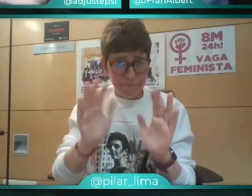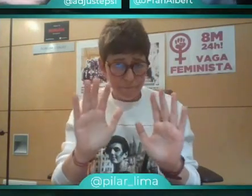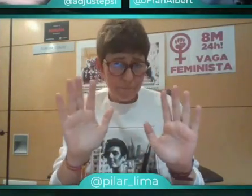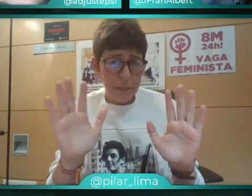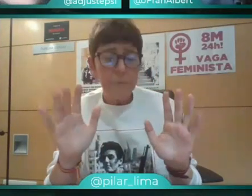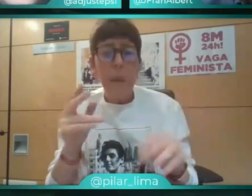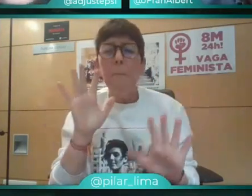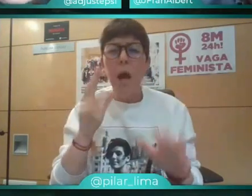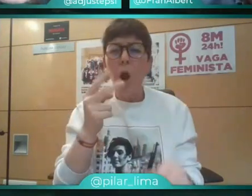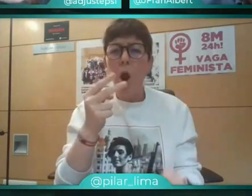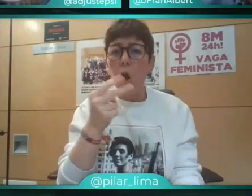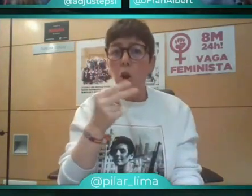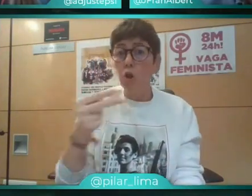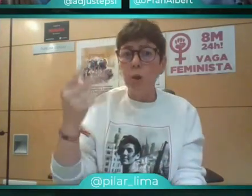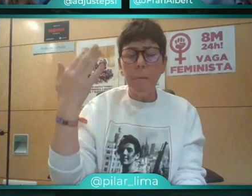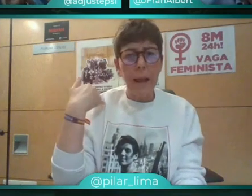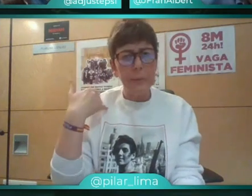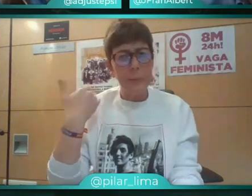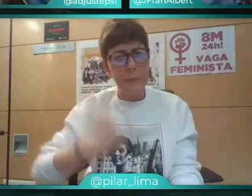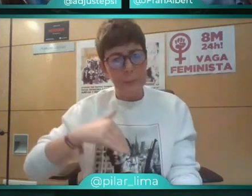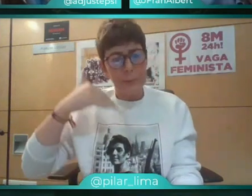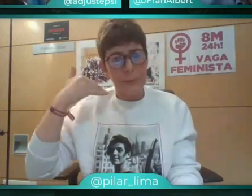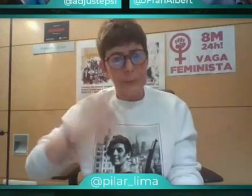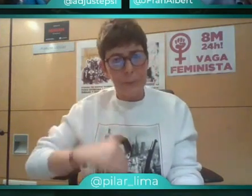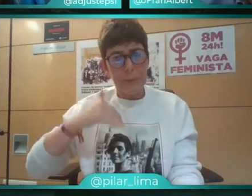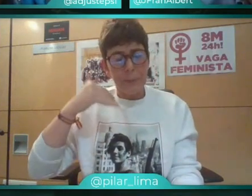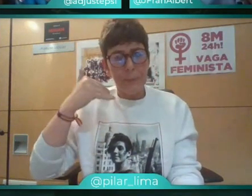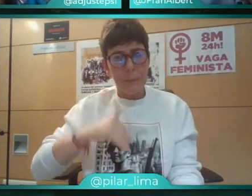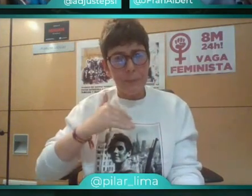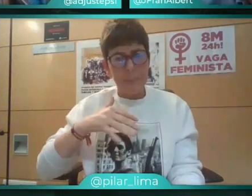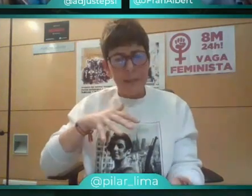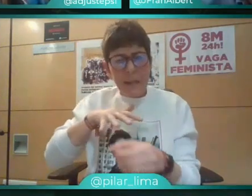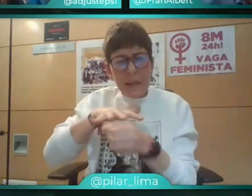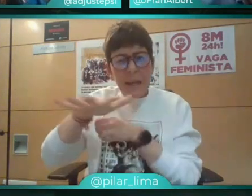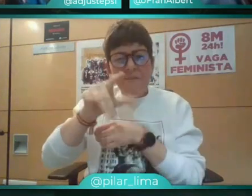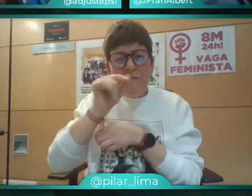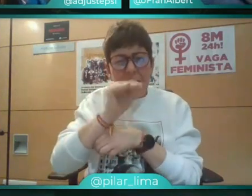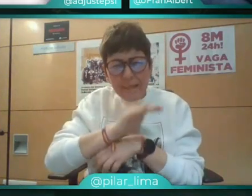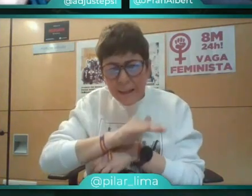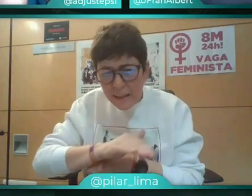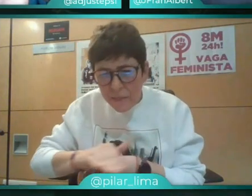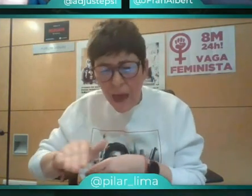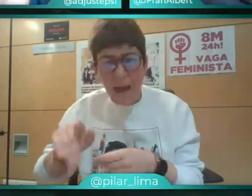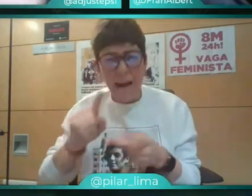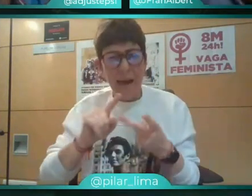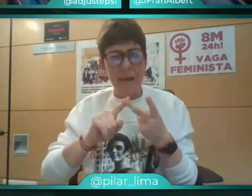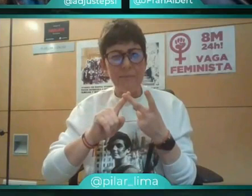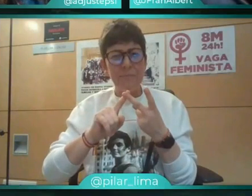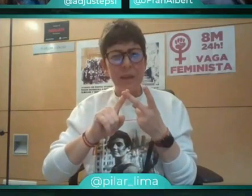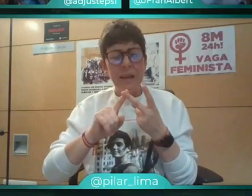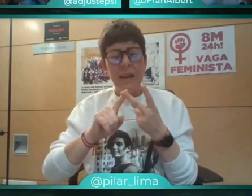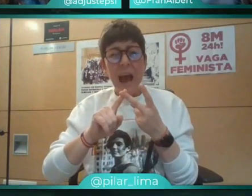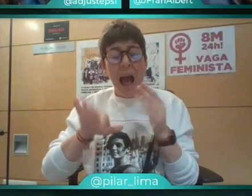otras compañeras recibiendo mensajes insultos menos precios Pero estas dos últimas semanas han sido especialmente